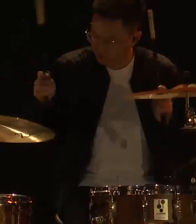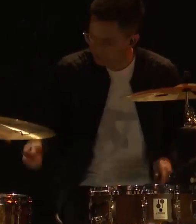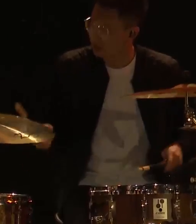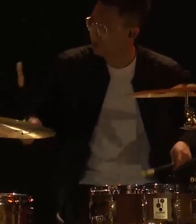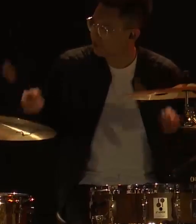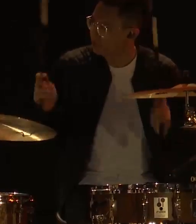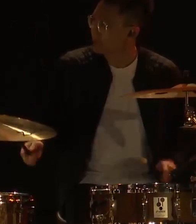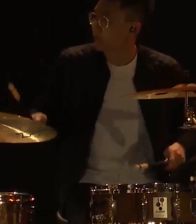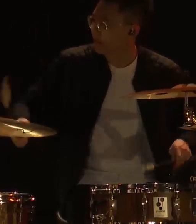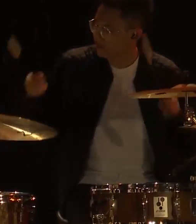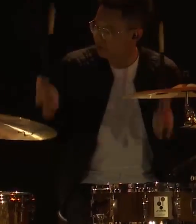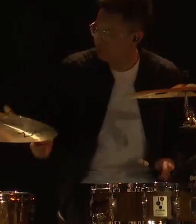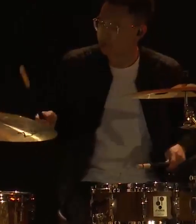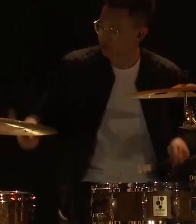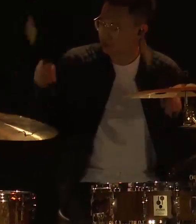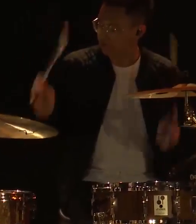Tuhan.